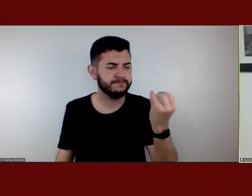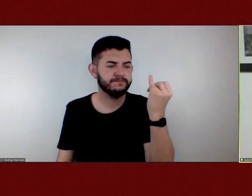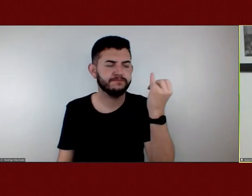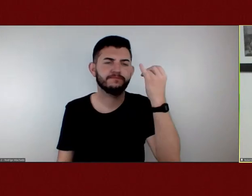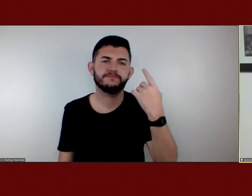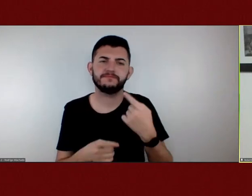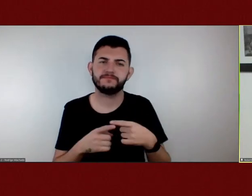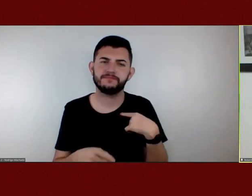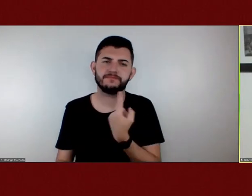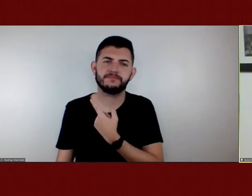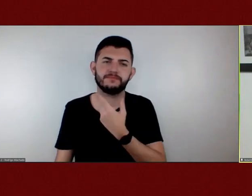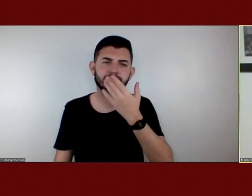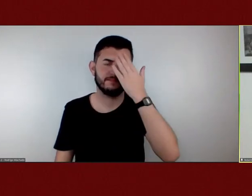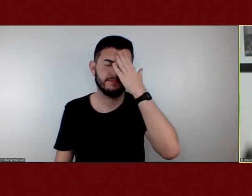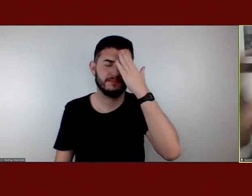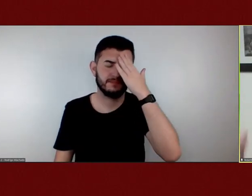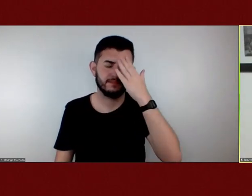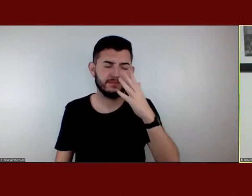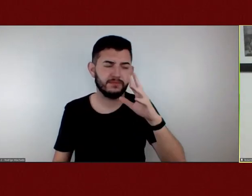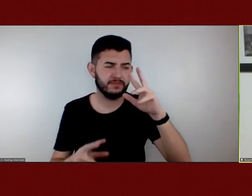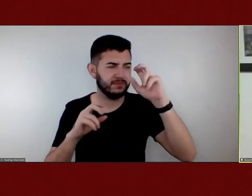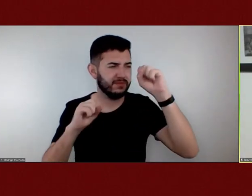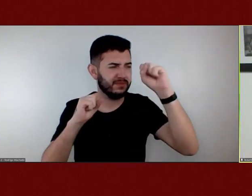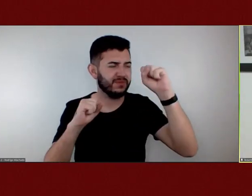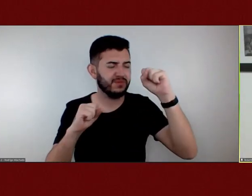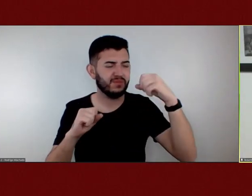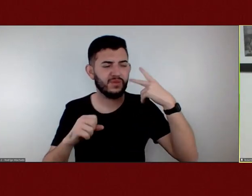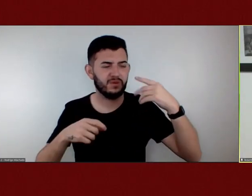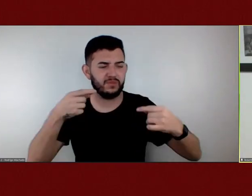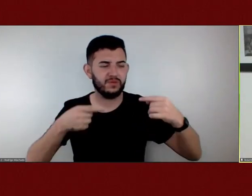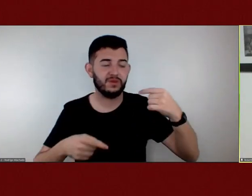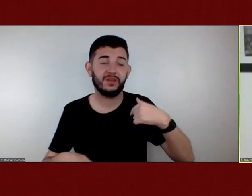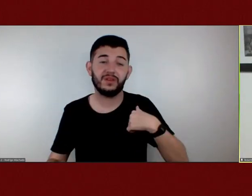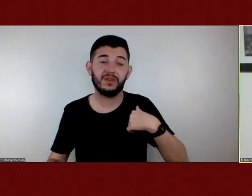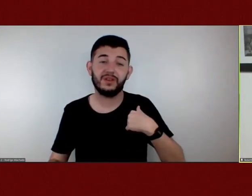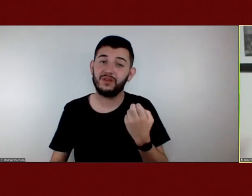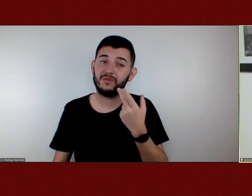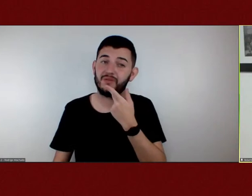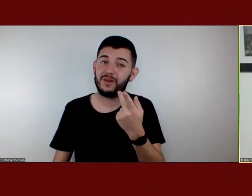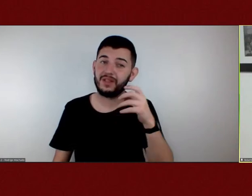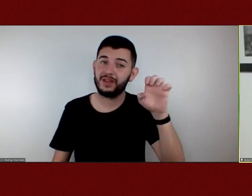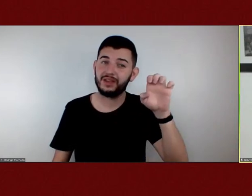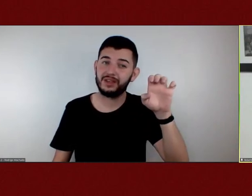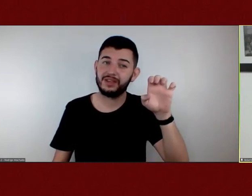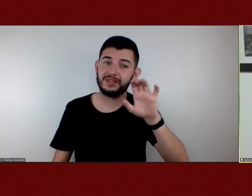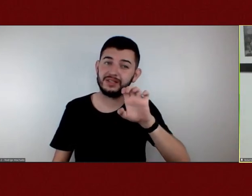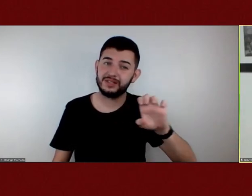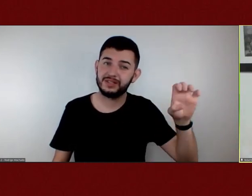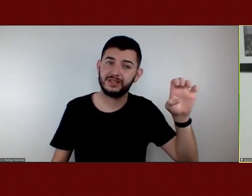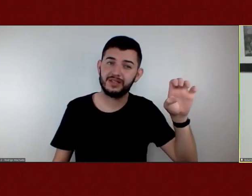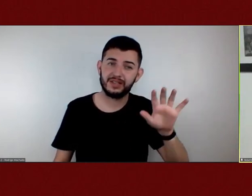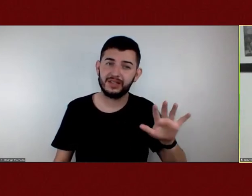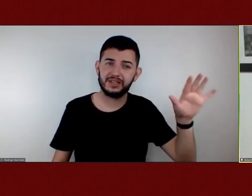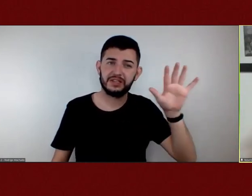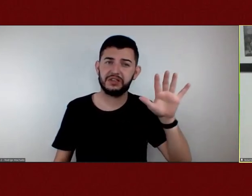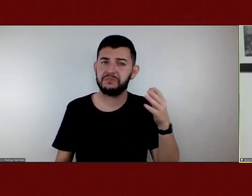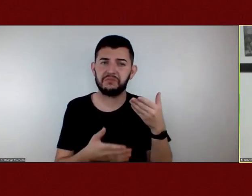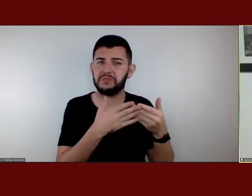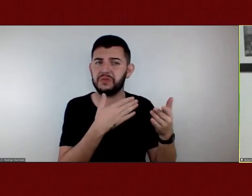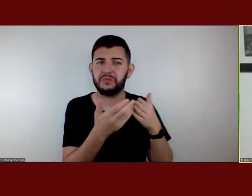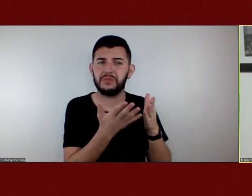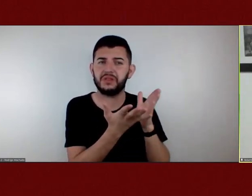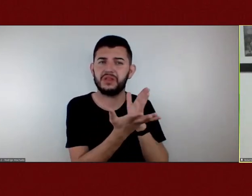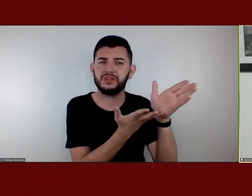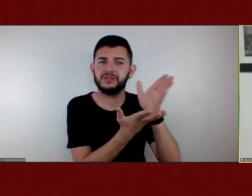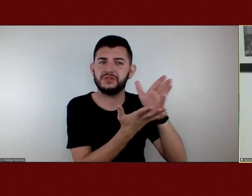essa força política, vamos chamar de esquerda em geral, independente das suas várias